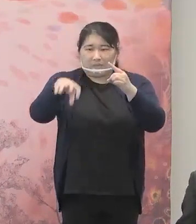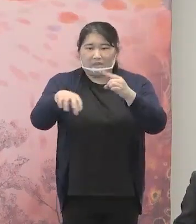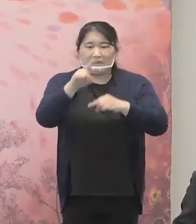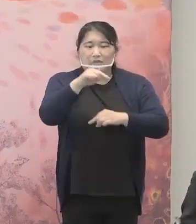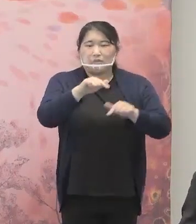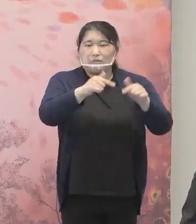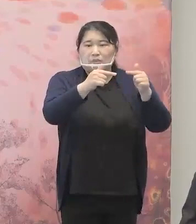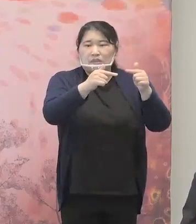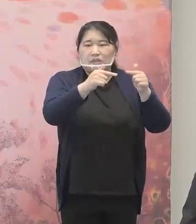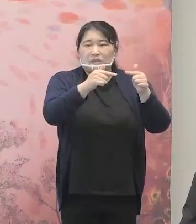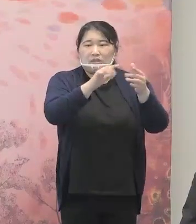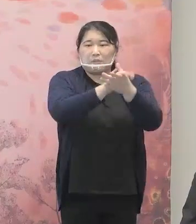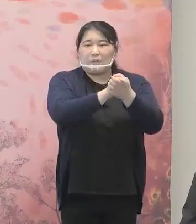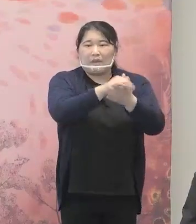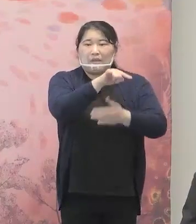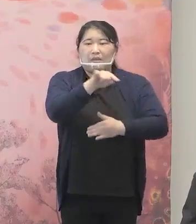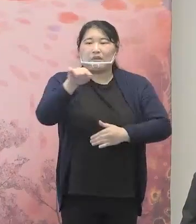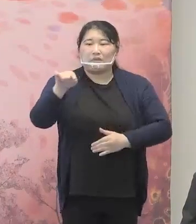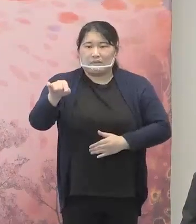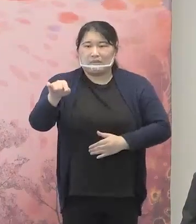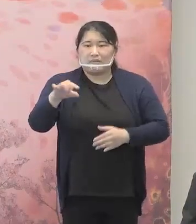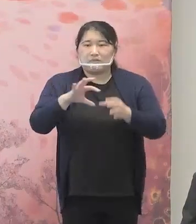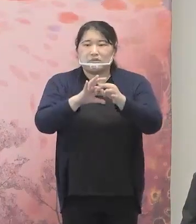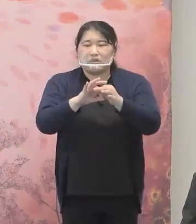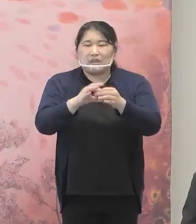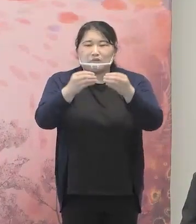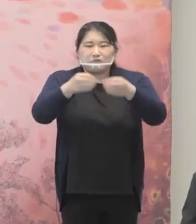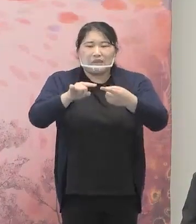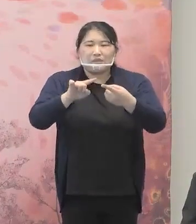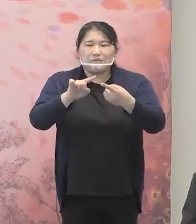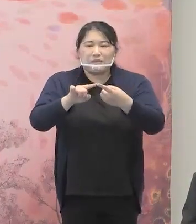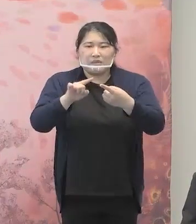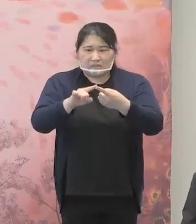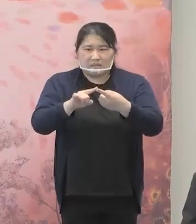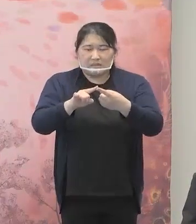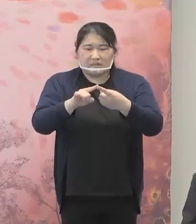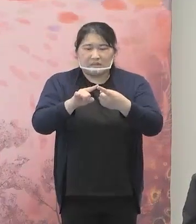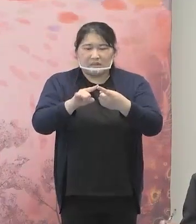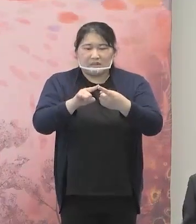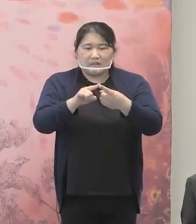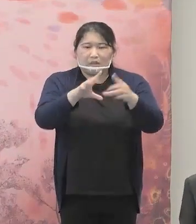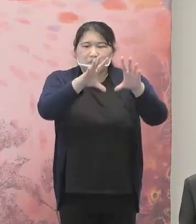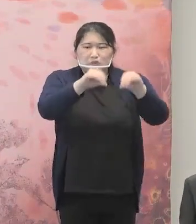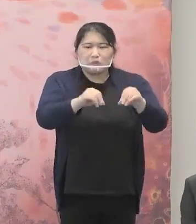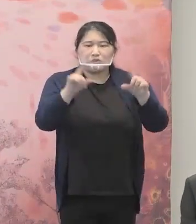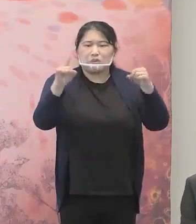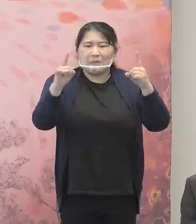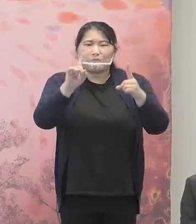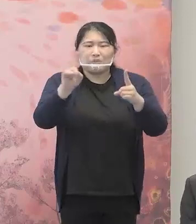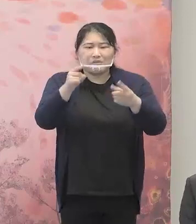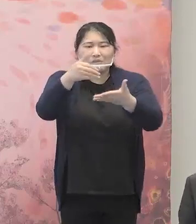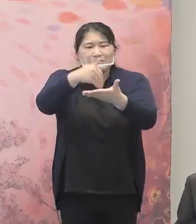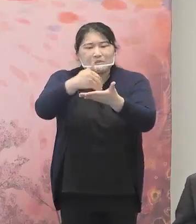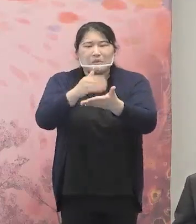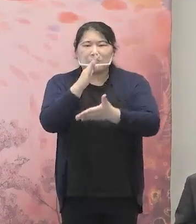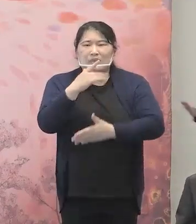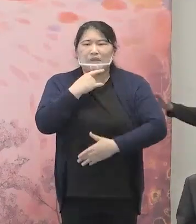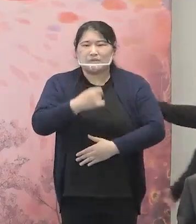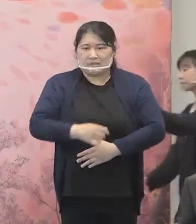中止とさせていただきますと記載ございますが、具体的にどんなイベントが中止になったか、いただけたら幸い